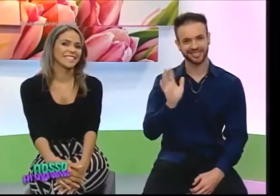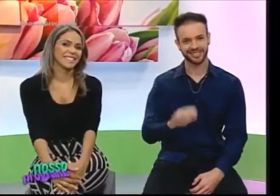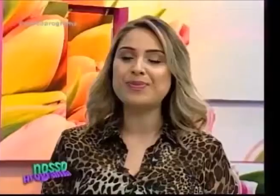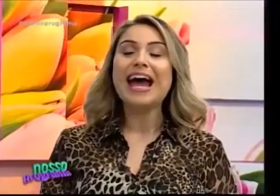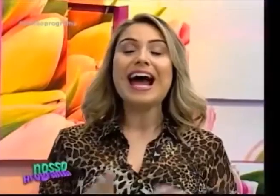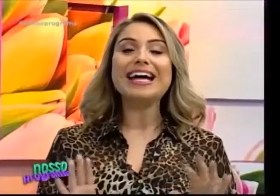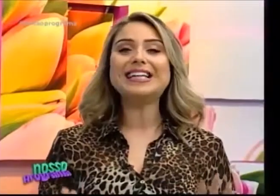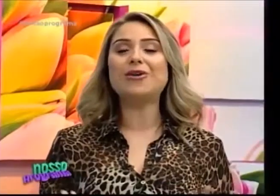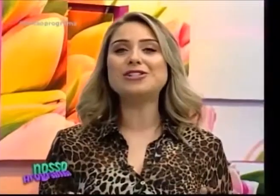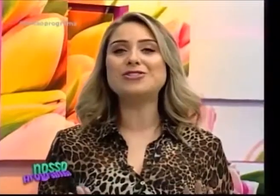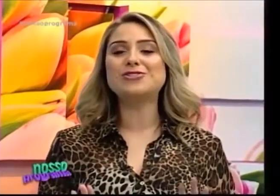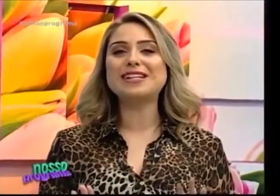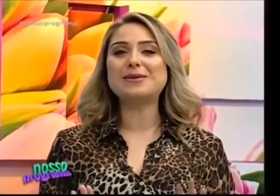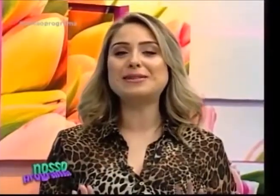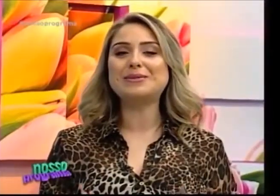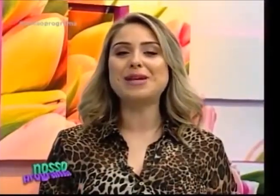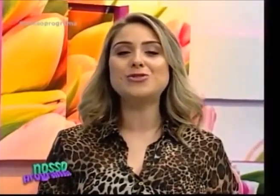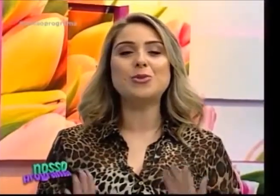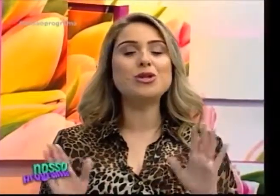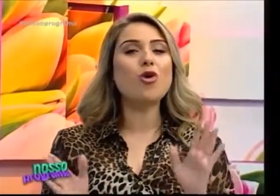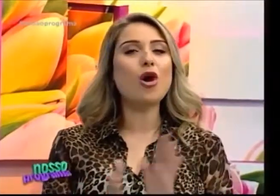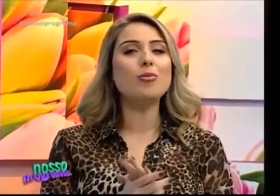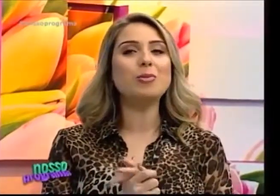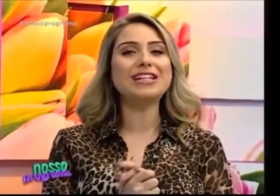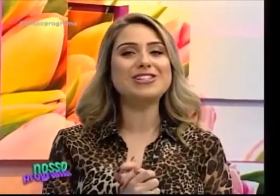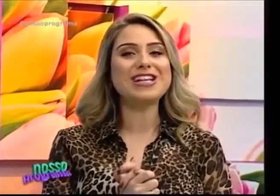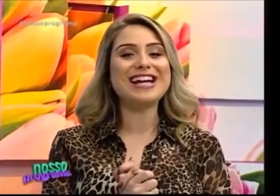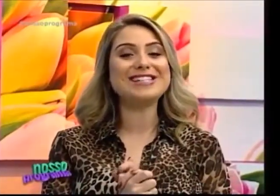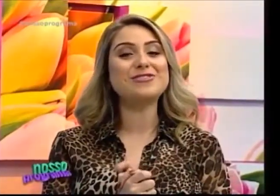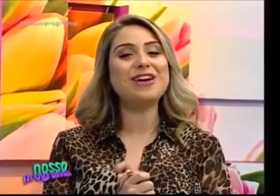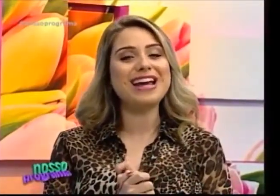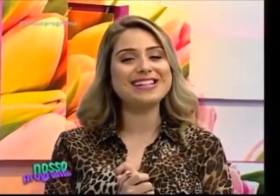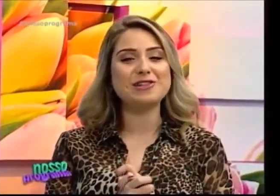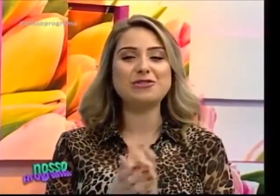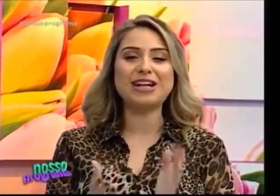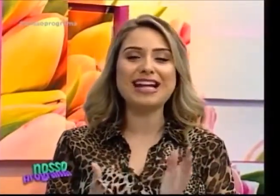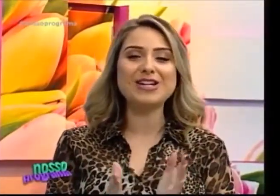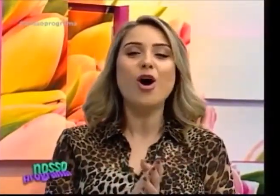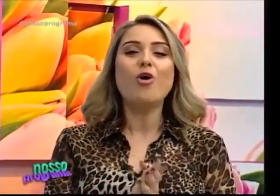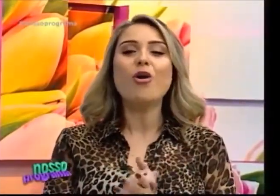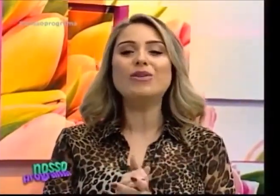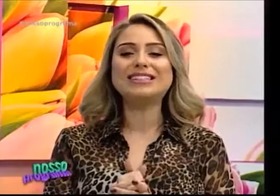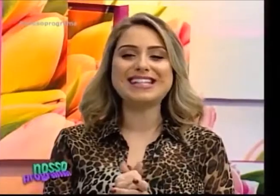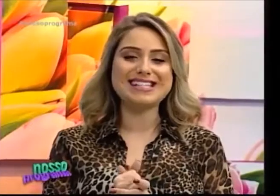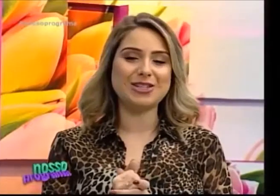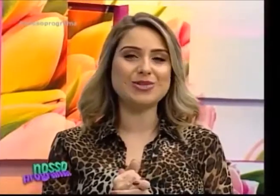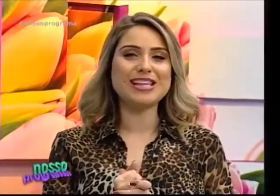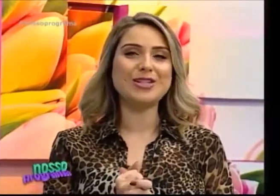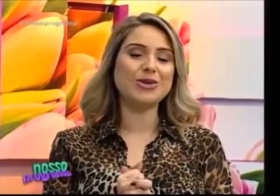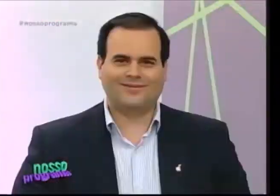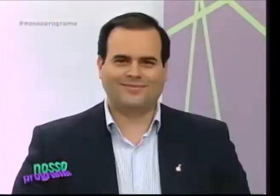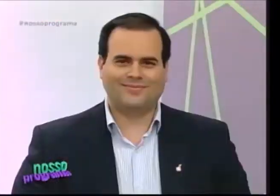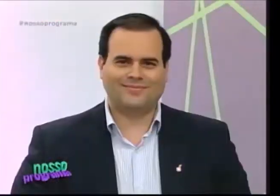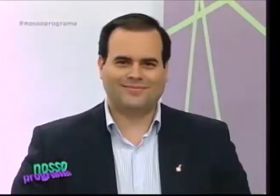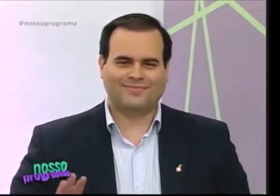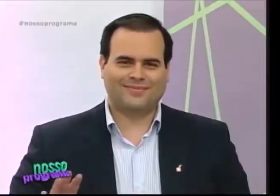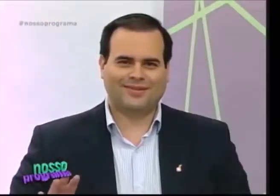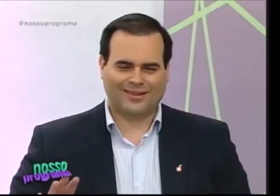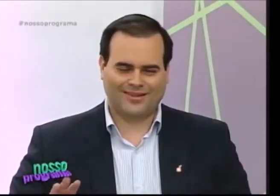dúvidas. Ainda hoje a gente vai saber também sobre como planejar as férias. Eu vou falar com o André Santos, que é educador financeiro. A gente